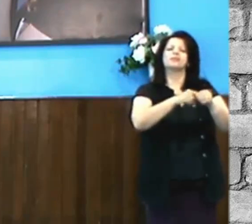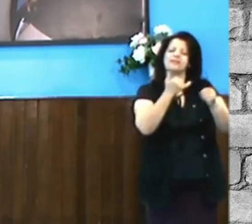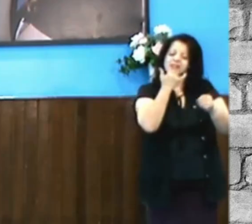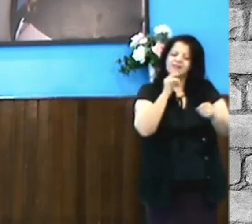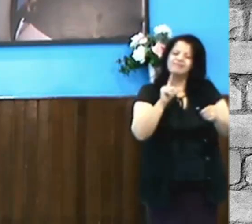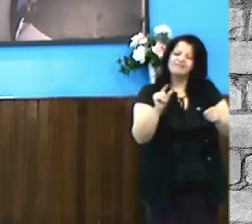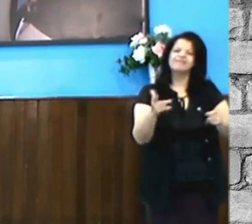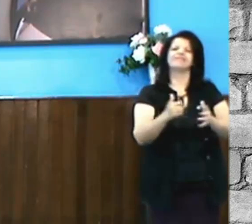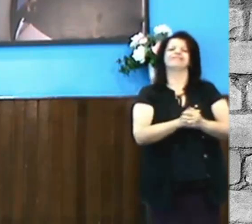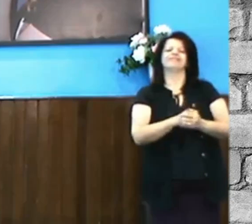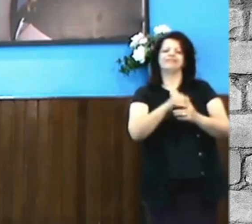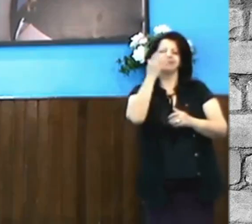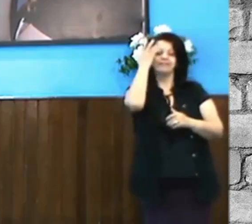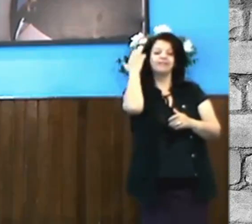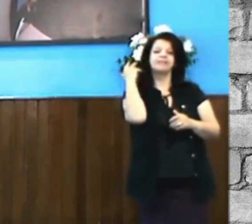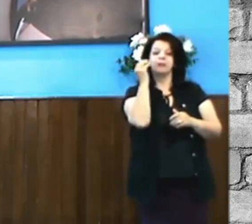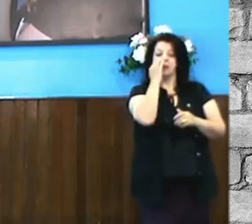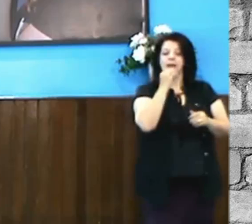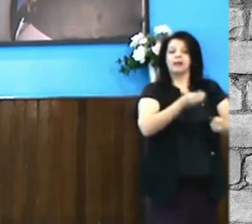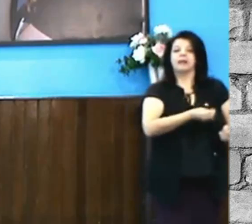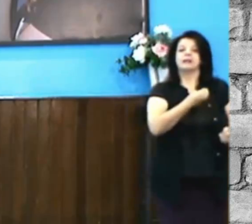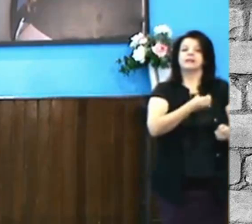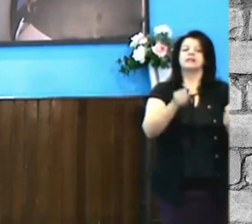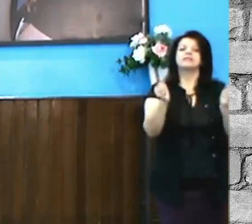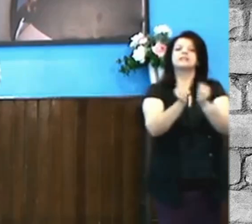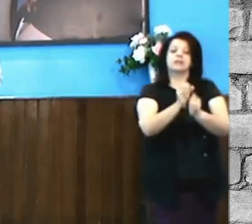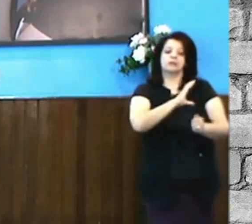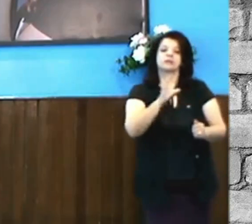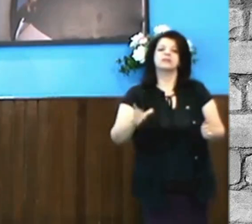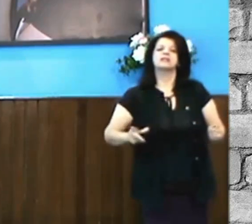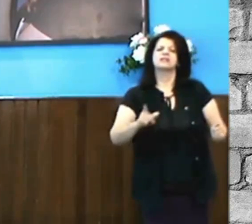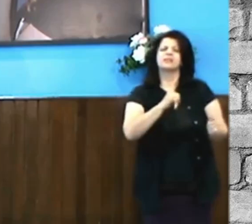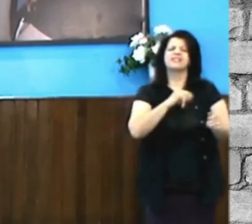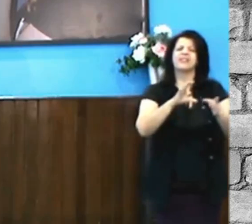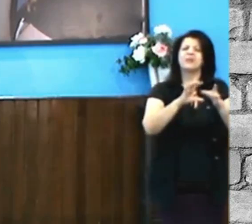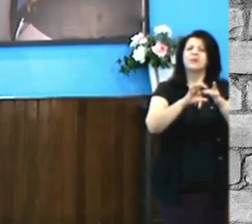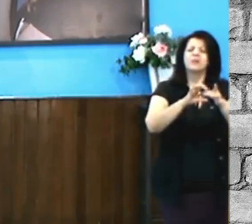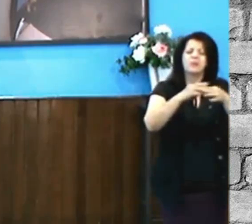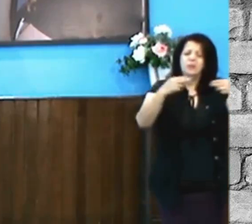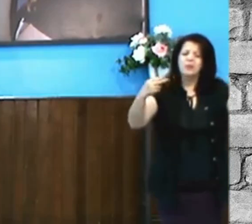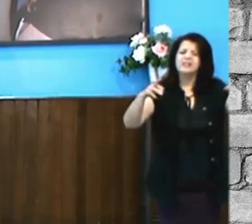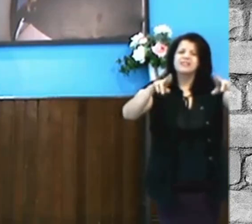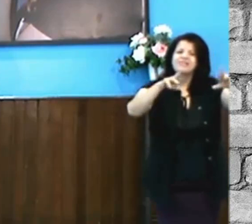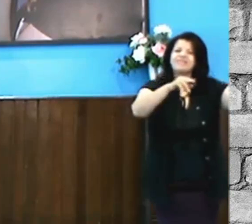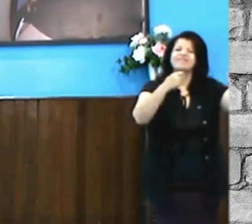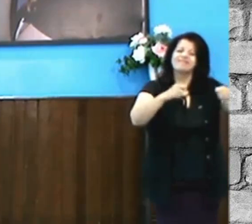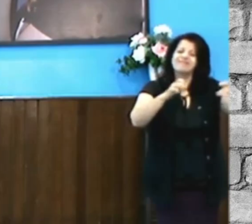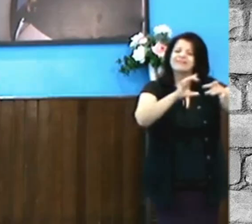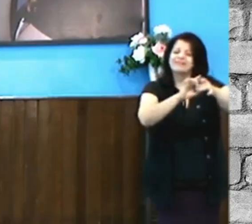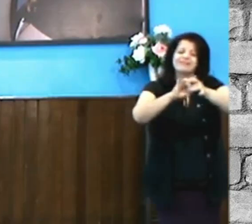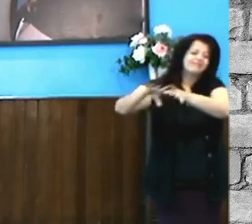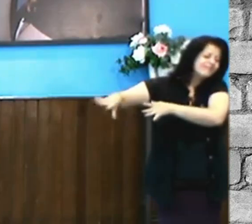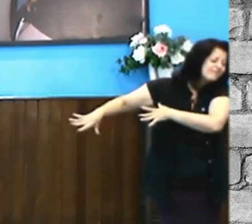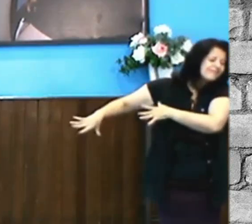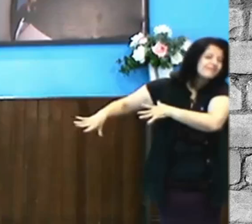purificador. Portanto, na vida com Cristo, sempre haverá coisas a abandonar. Mas nós não